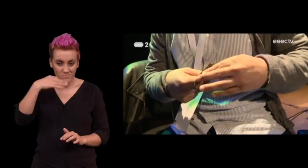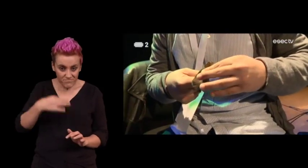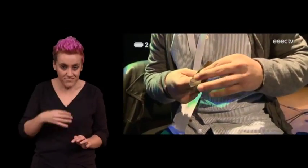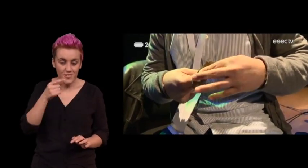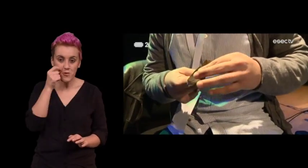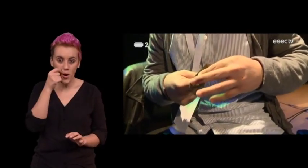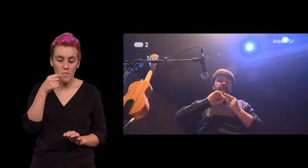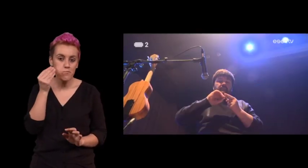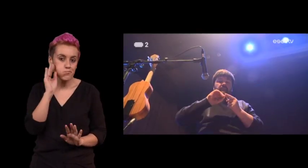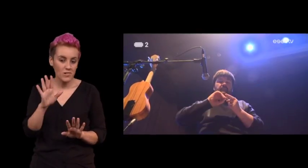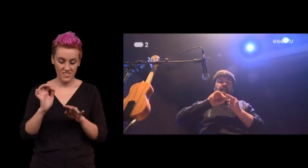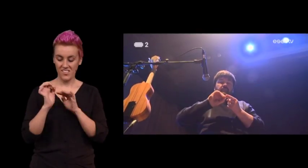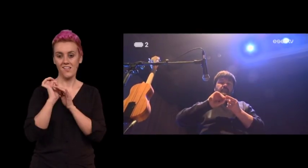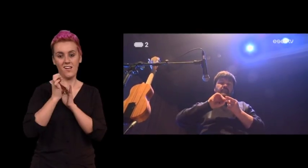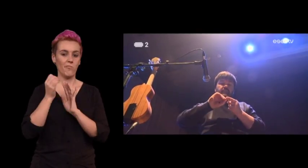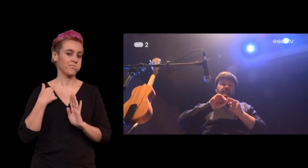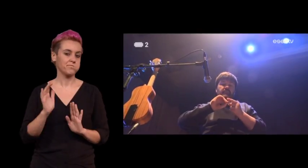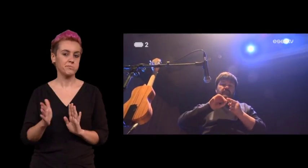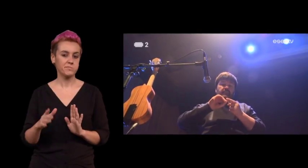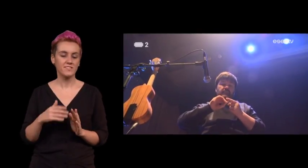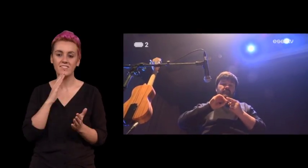Homem que é homem não precisa nada destas coisas, não é?